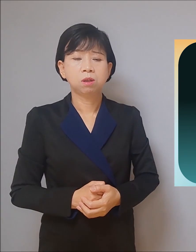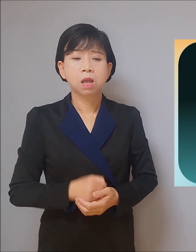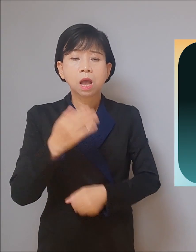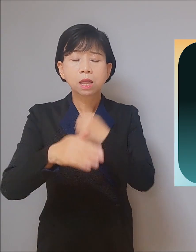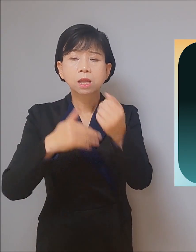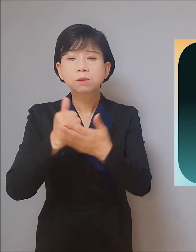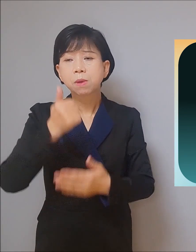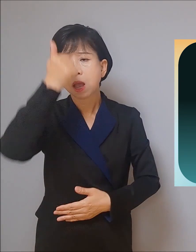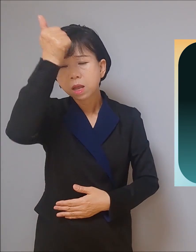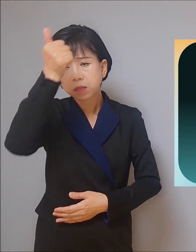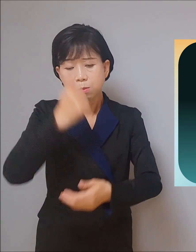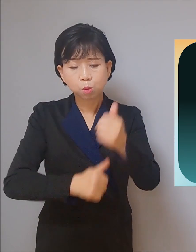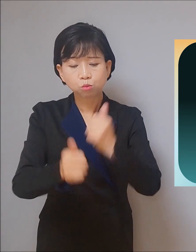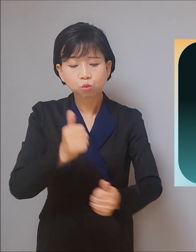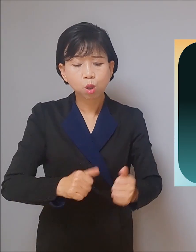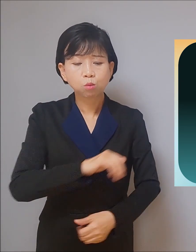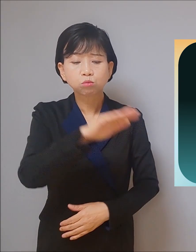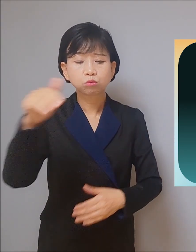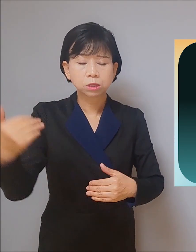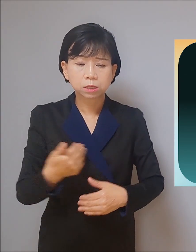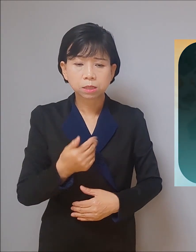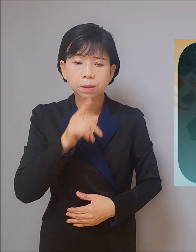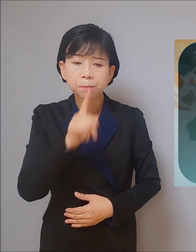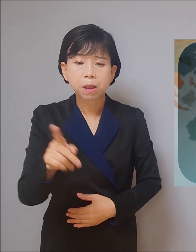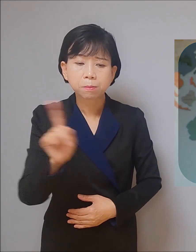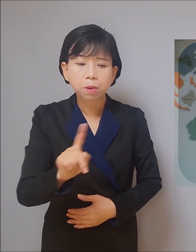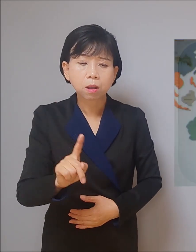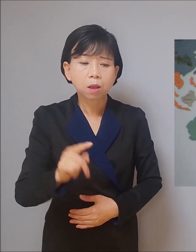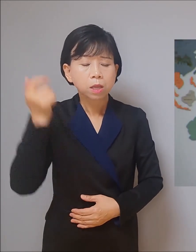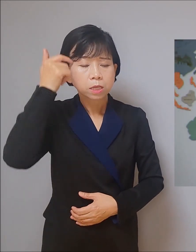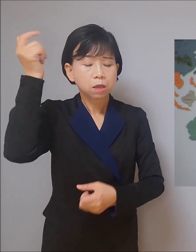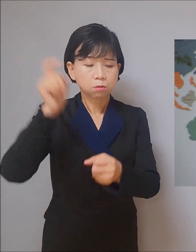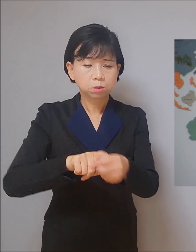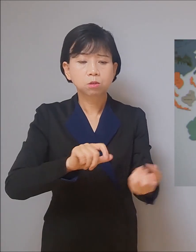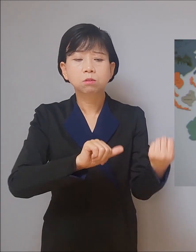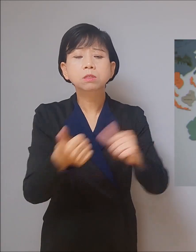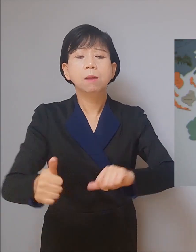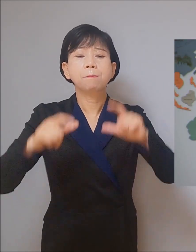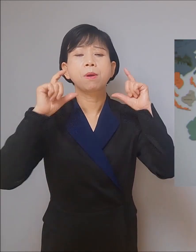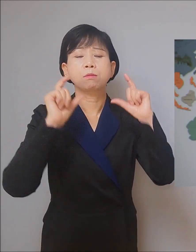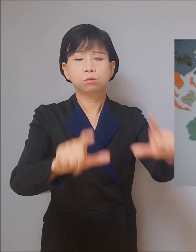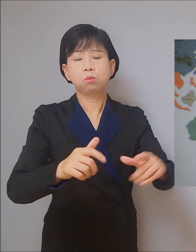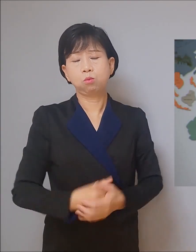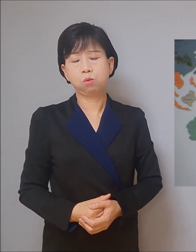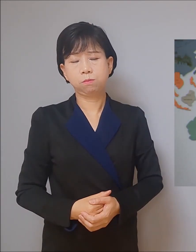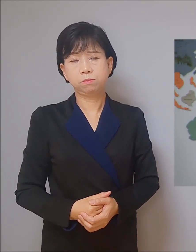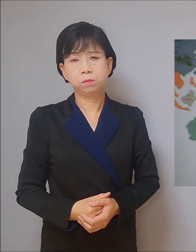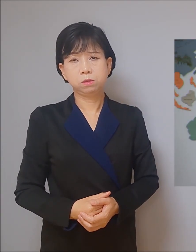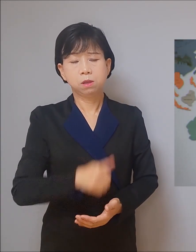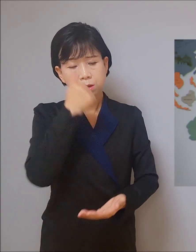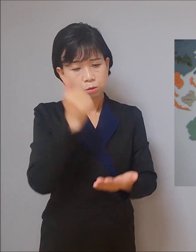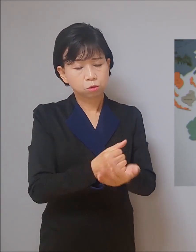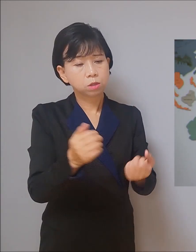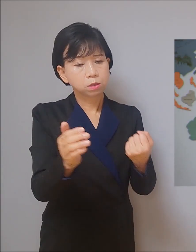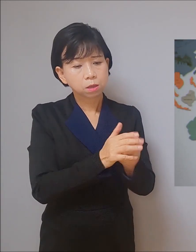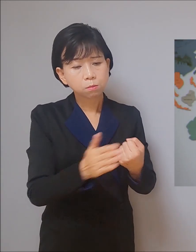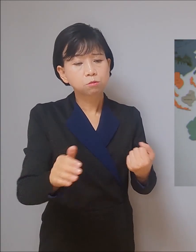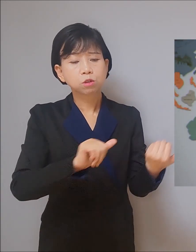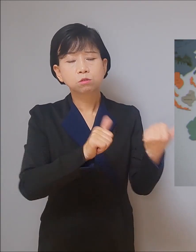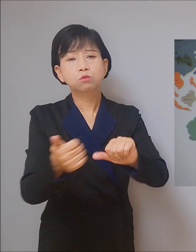아담의 후예인 우리를 향해 영적인 사망 선고를 내리십니다. 허물과 죄로